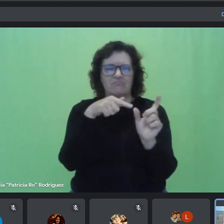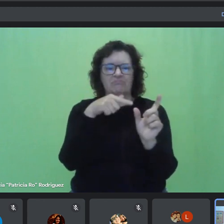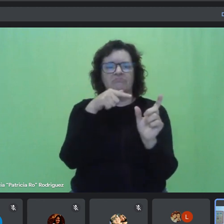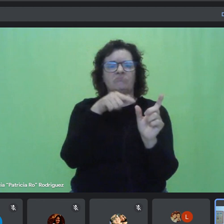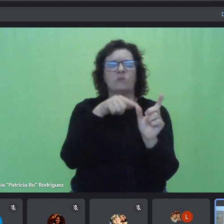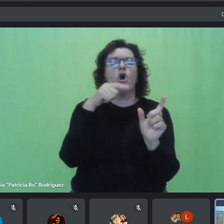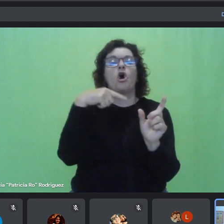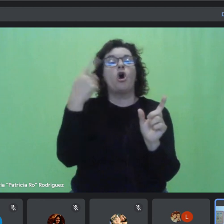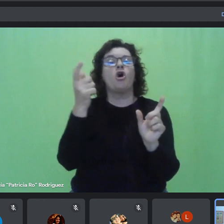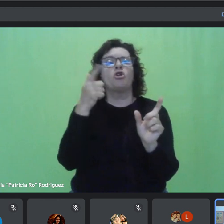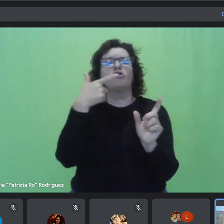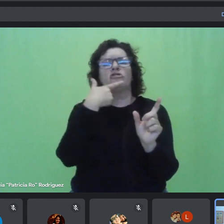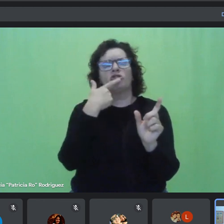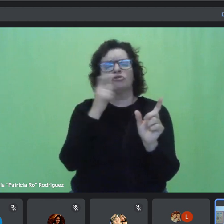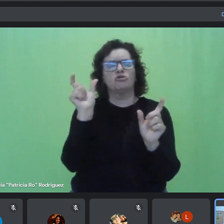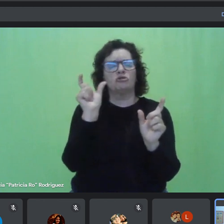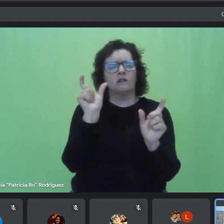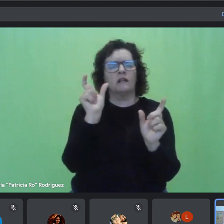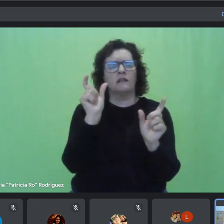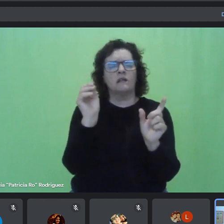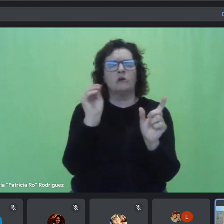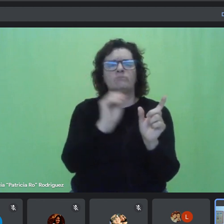sustantivo?